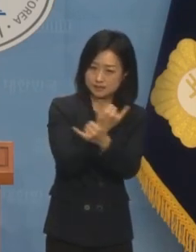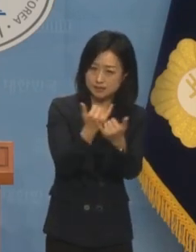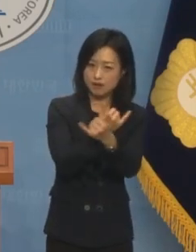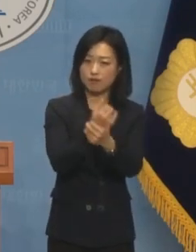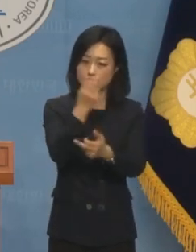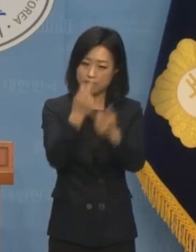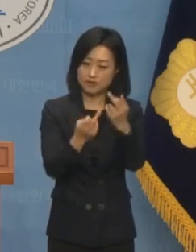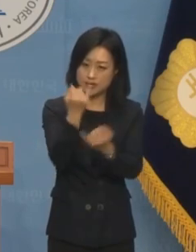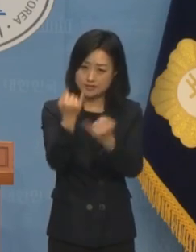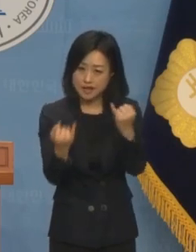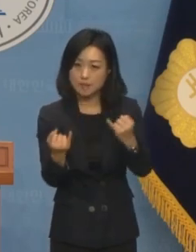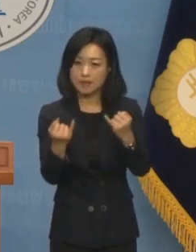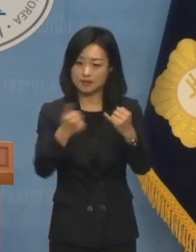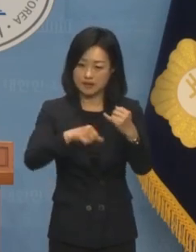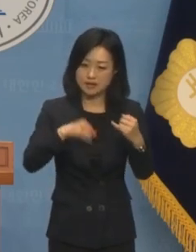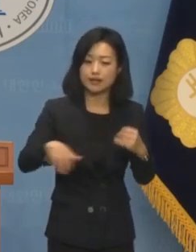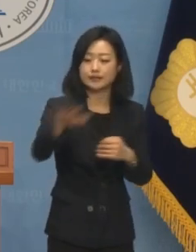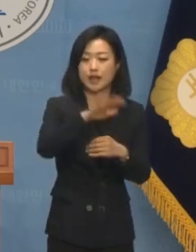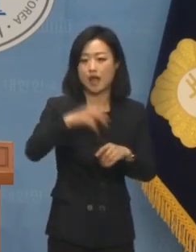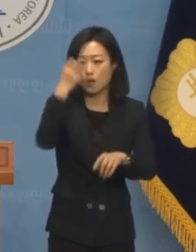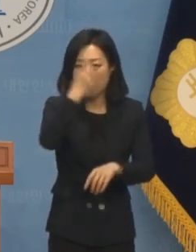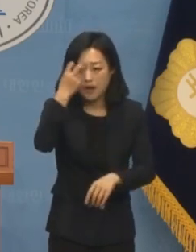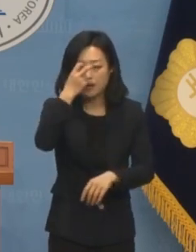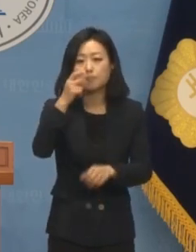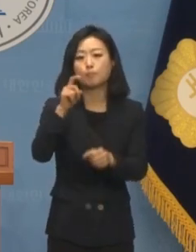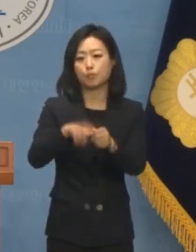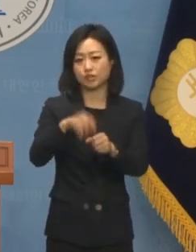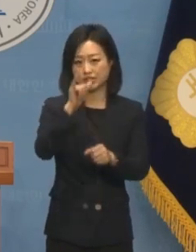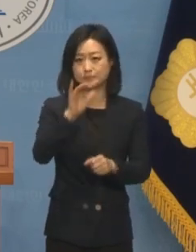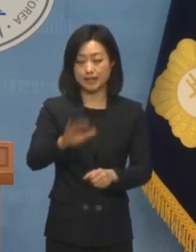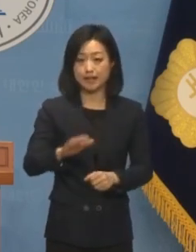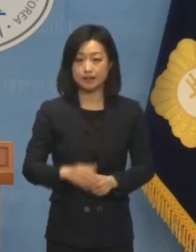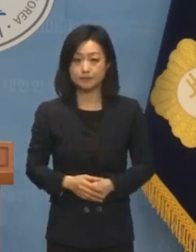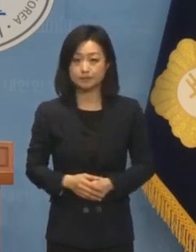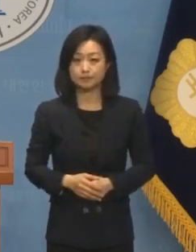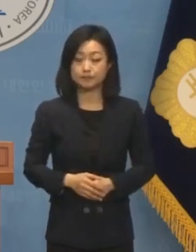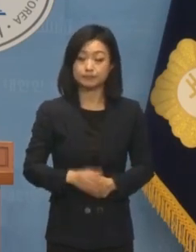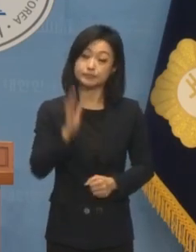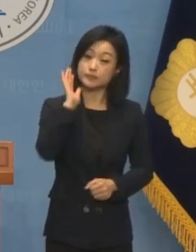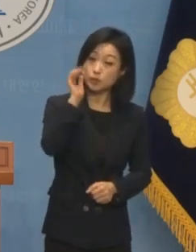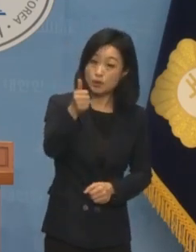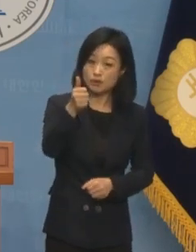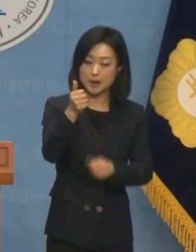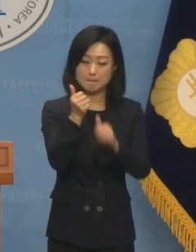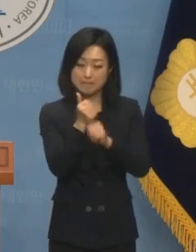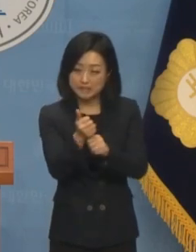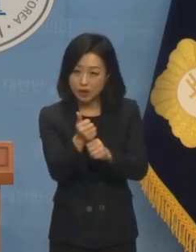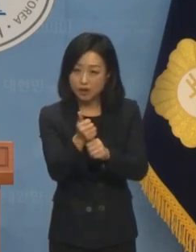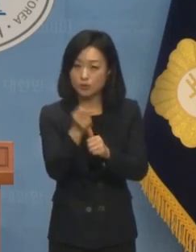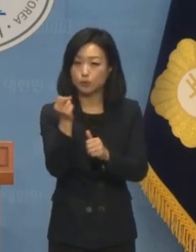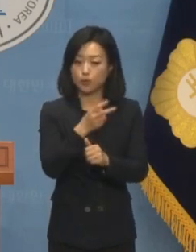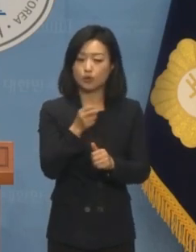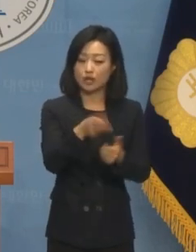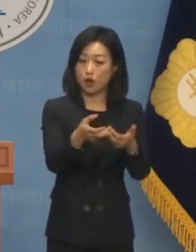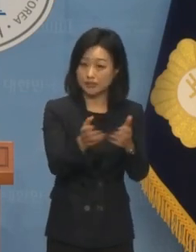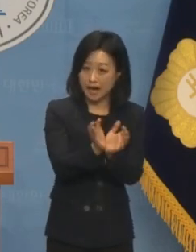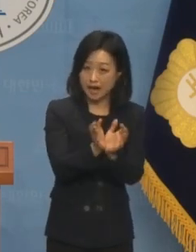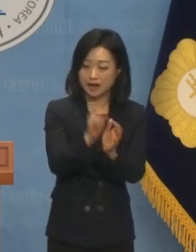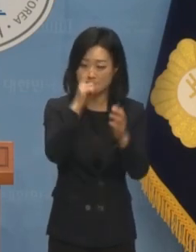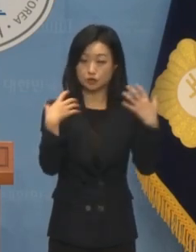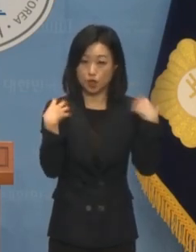친인척 지인 관리입니다 이들에 대해서는 대통령의 비서들이 여당 정부